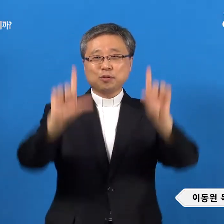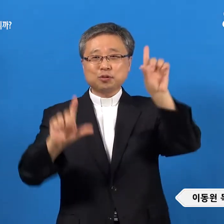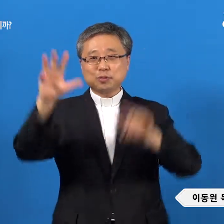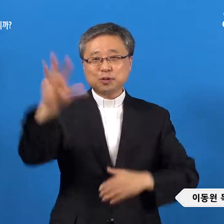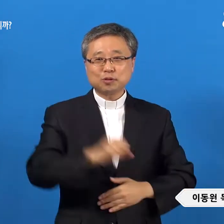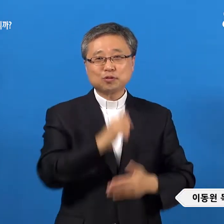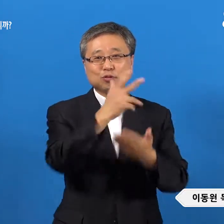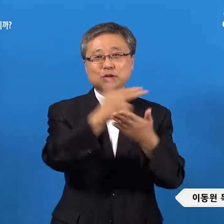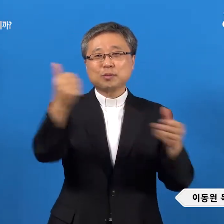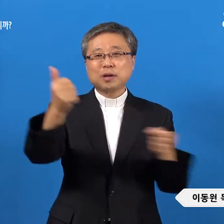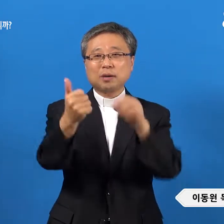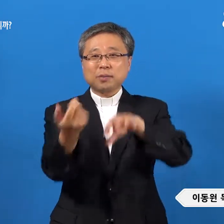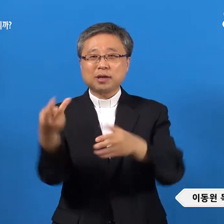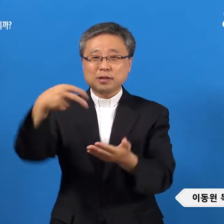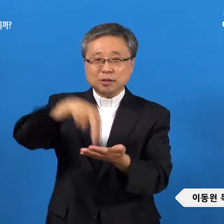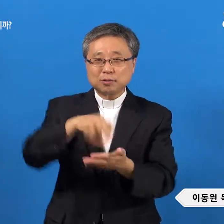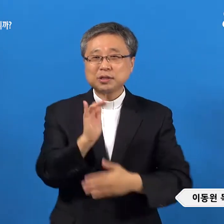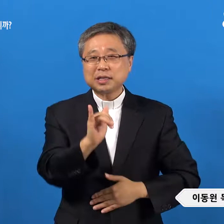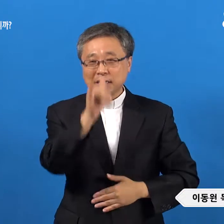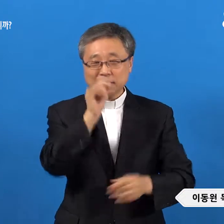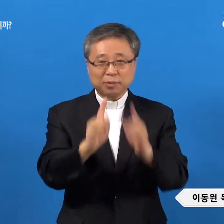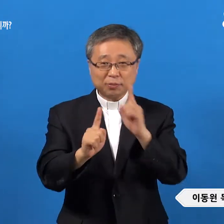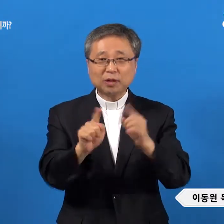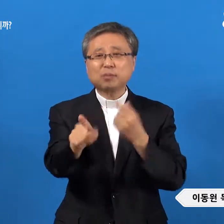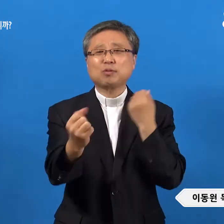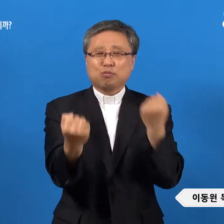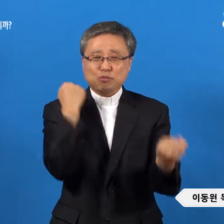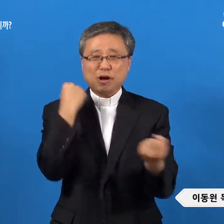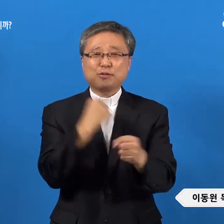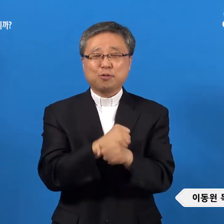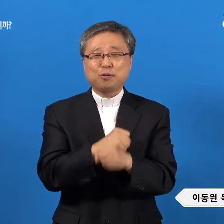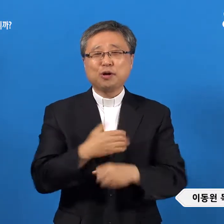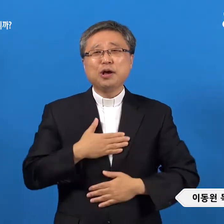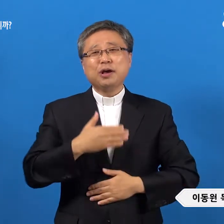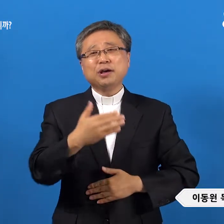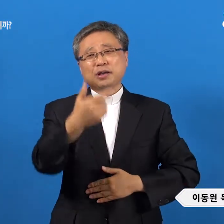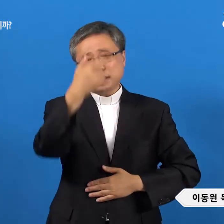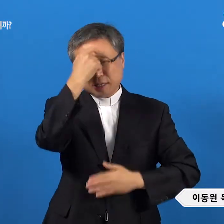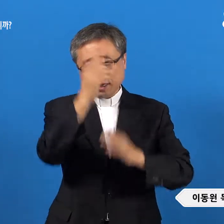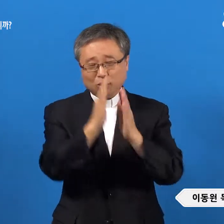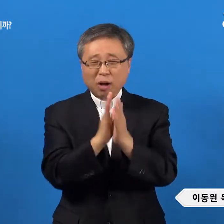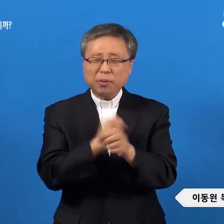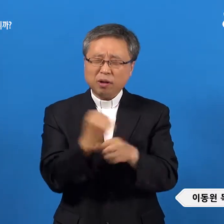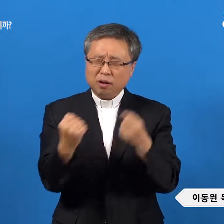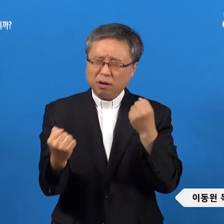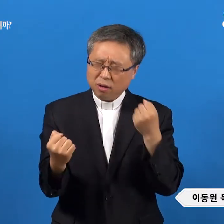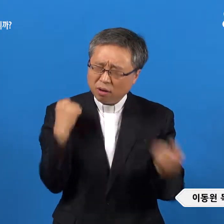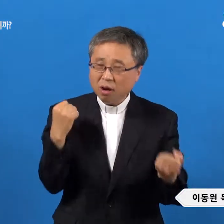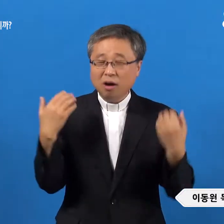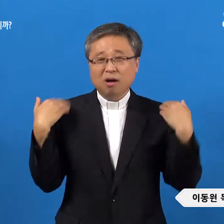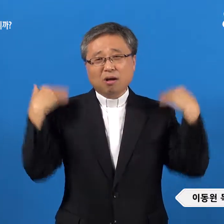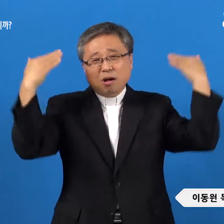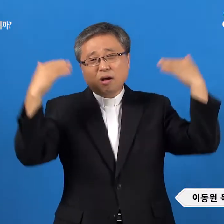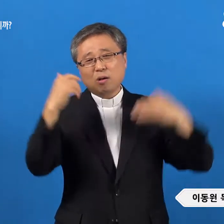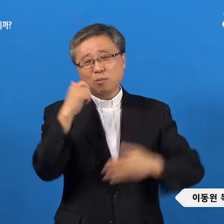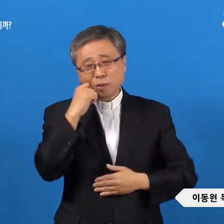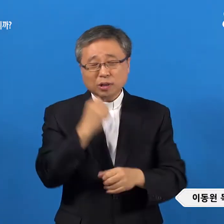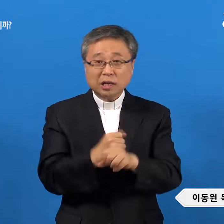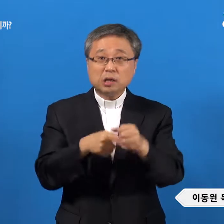수가 있다는 것입니다. 그럼에도 불구하고 내가 기도하는데도 성숙하지 못하는 이유가